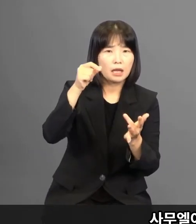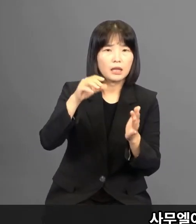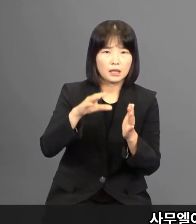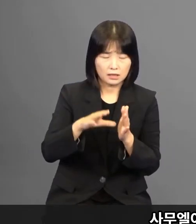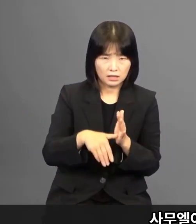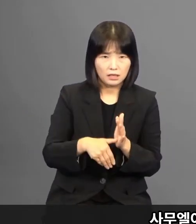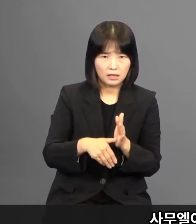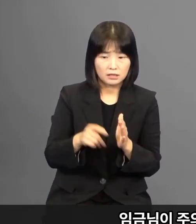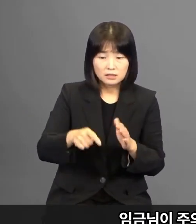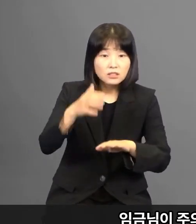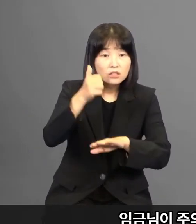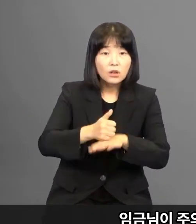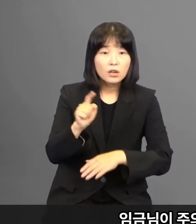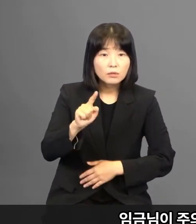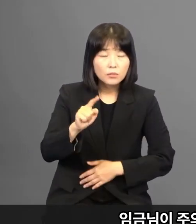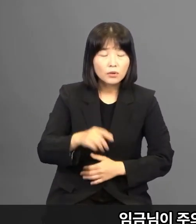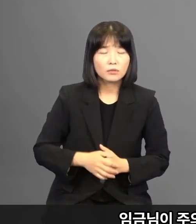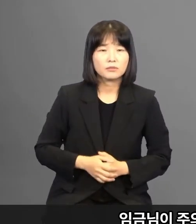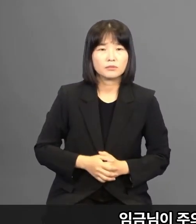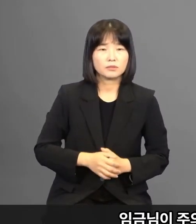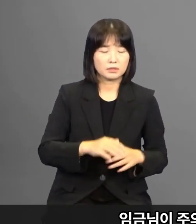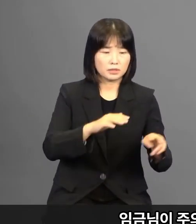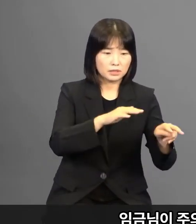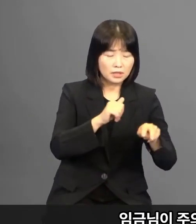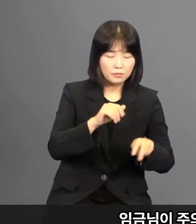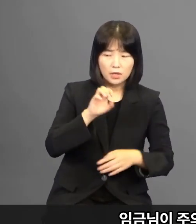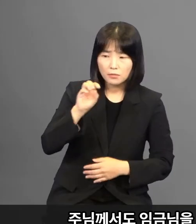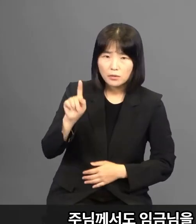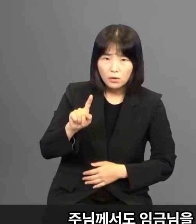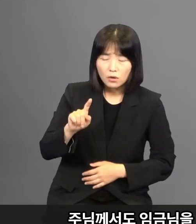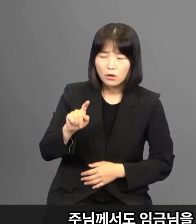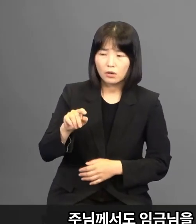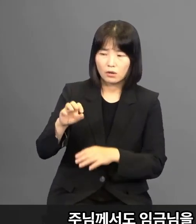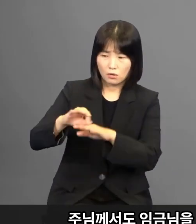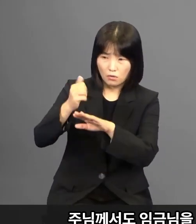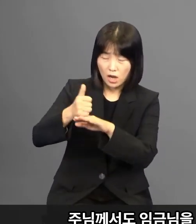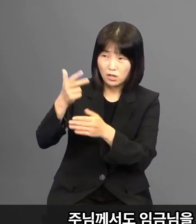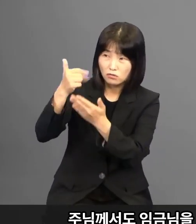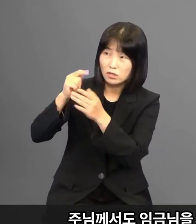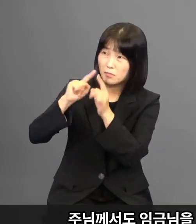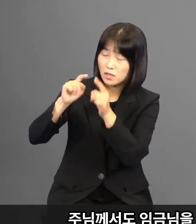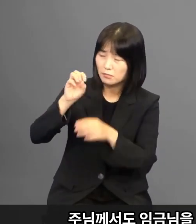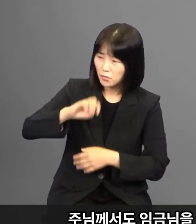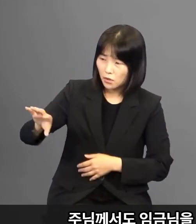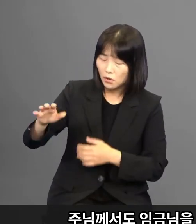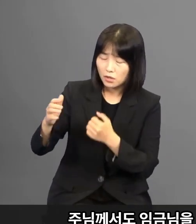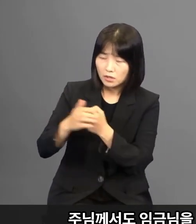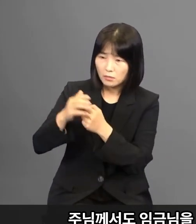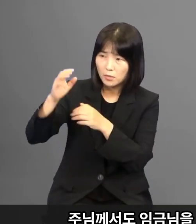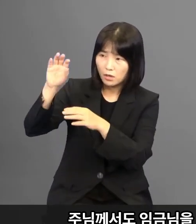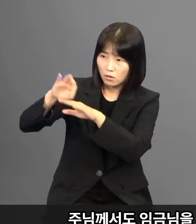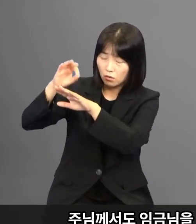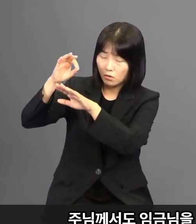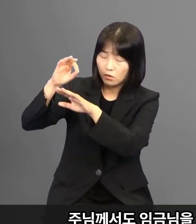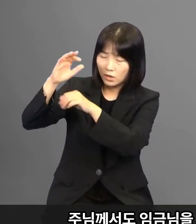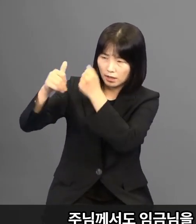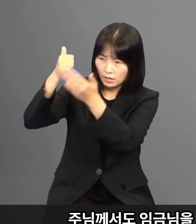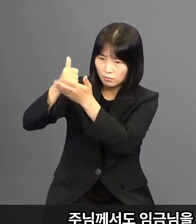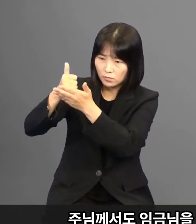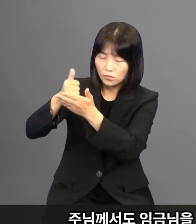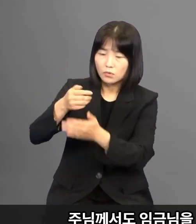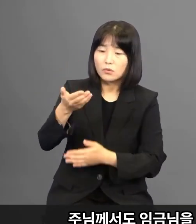사무엘이 뭐라고 얘기하냐면 임금님이 주의 말씀을 버리셨기 때문에 주님께서도 임금님을 버려 왕이 되지 못하게 하셨습니다.